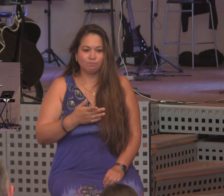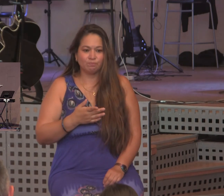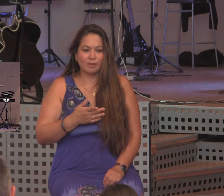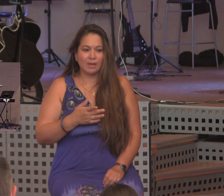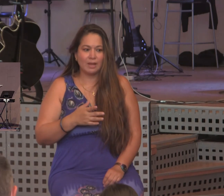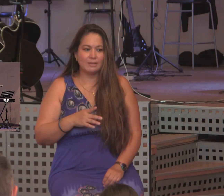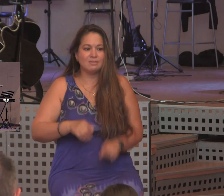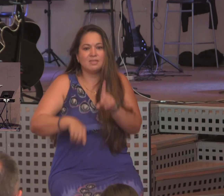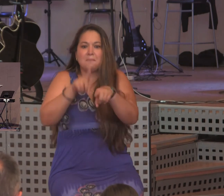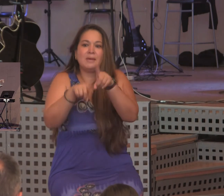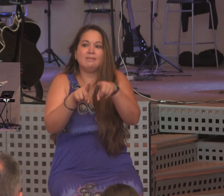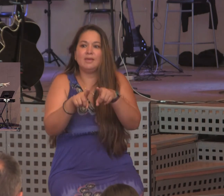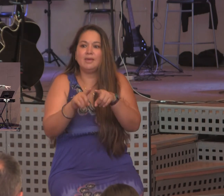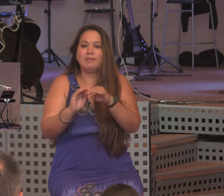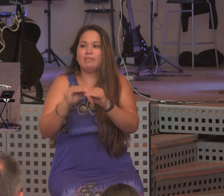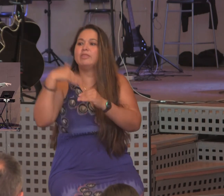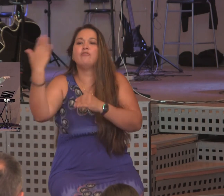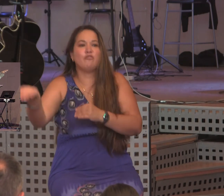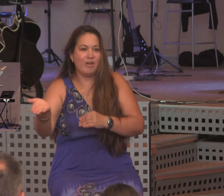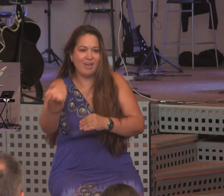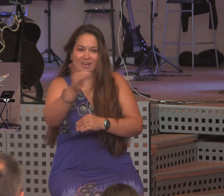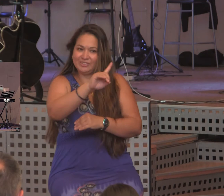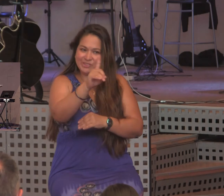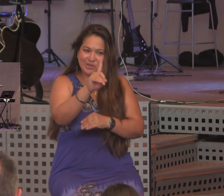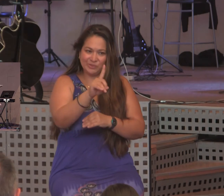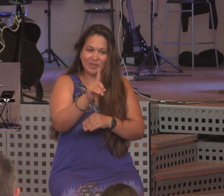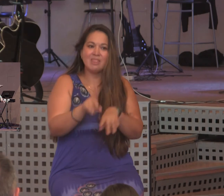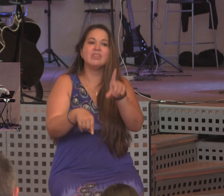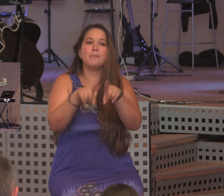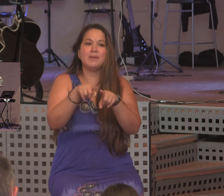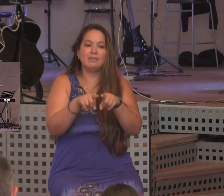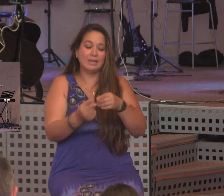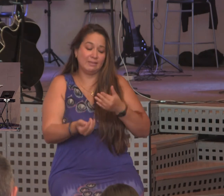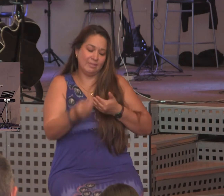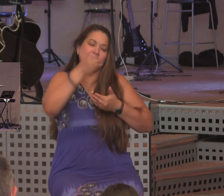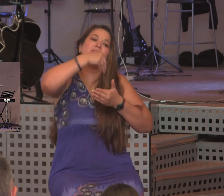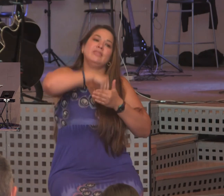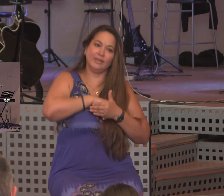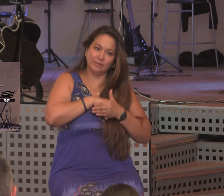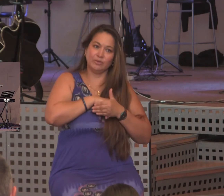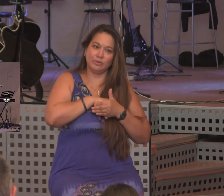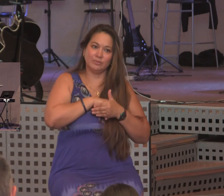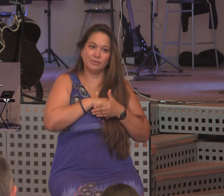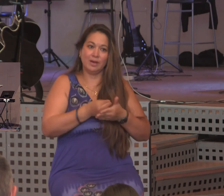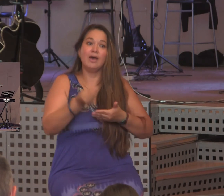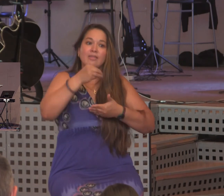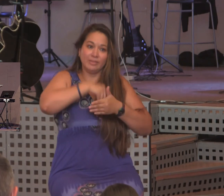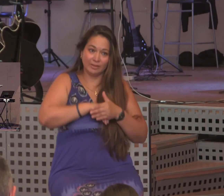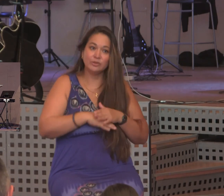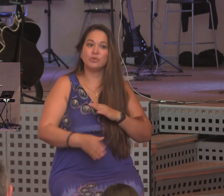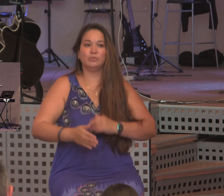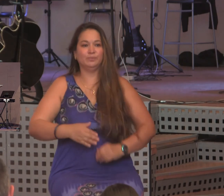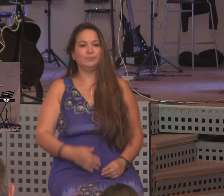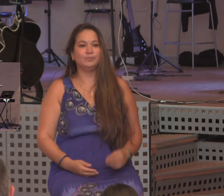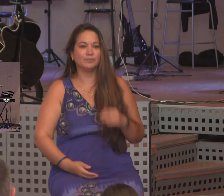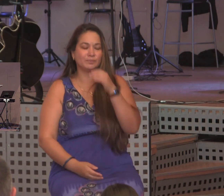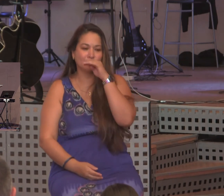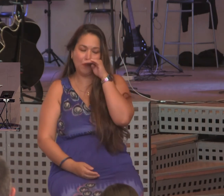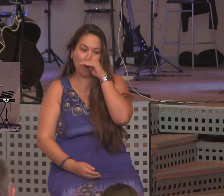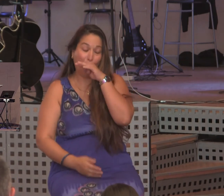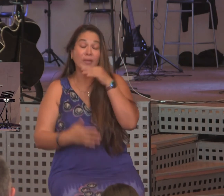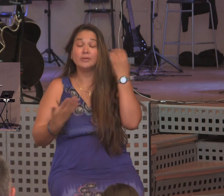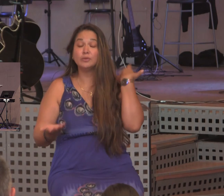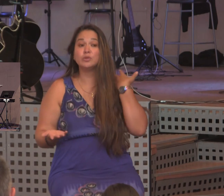externo. Recordáis que hemos estado hablando del tema Espíritu Santo con, Espíritu Santo en. Esto es igual.